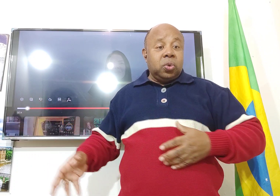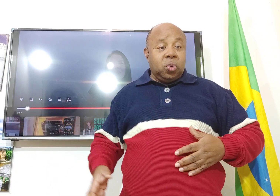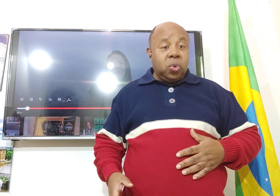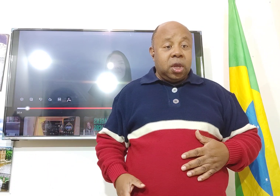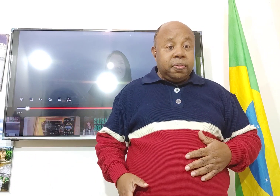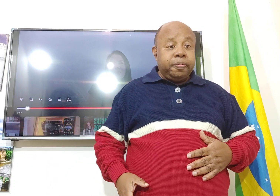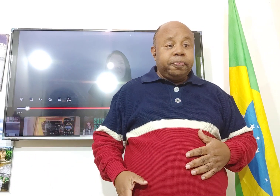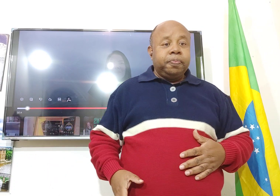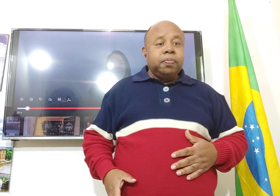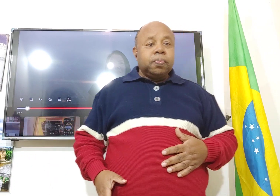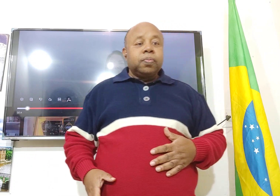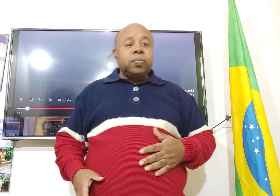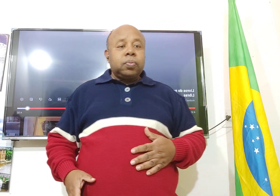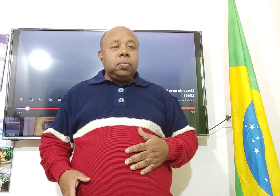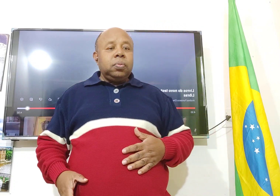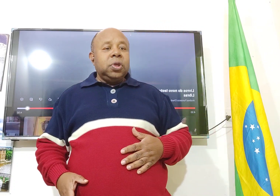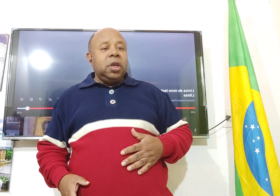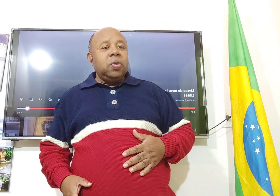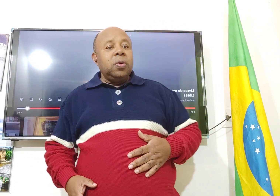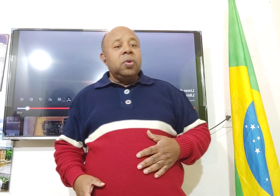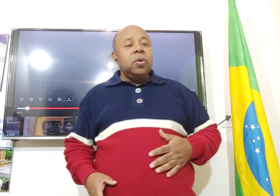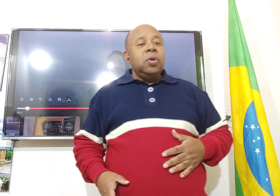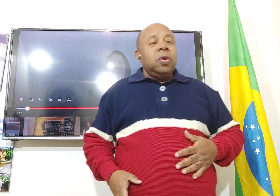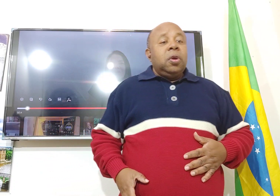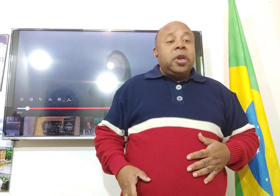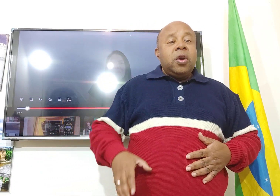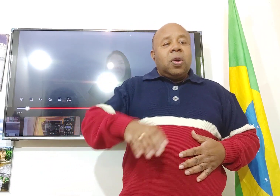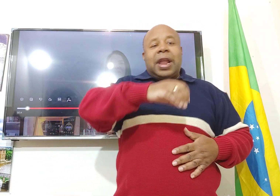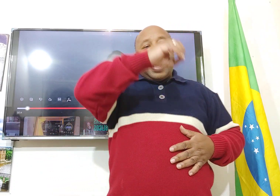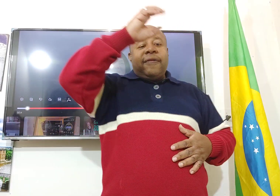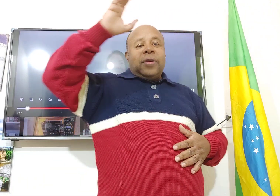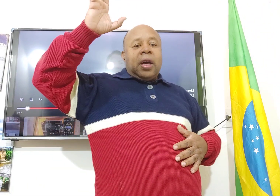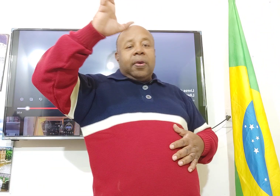do Cury. Entendeu? Nem o Olavo lá, o